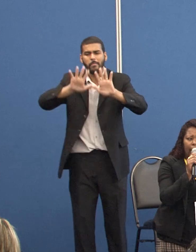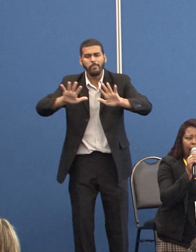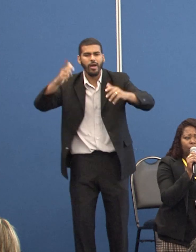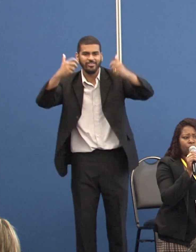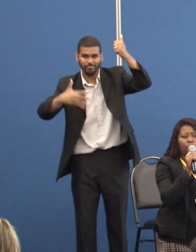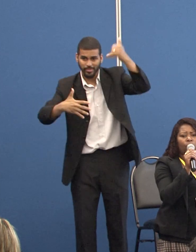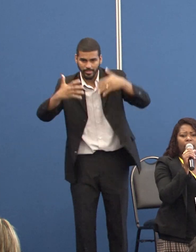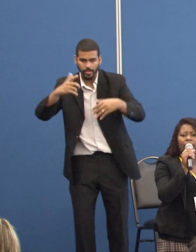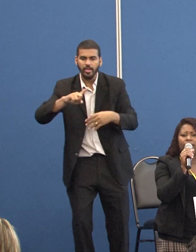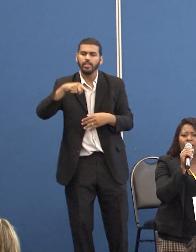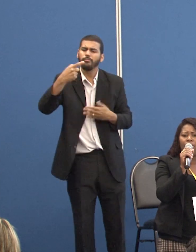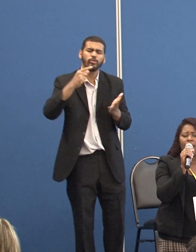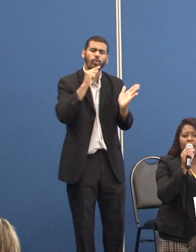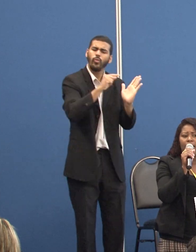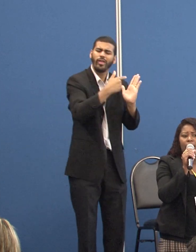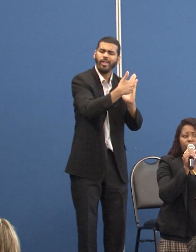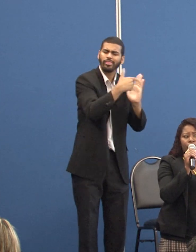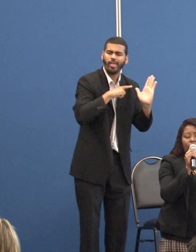esse encarte,